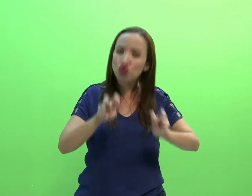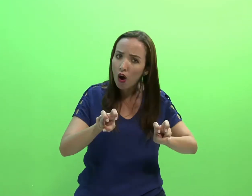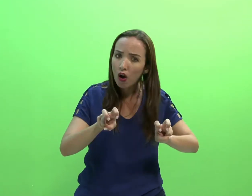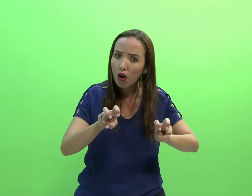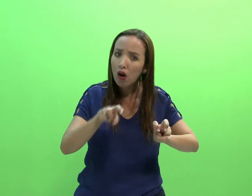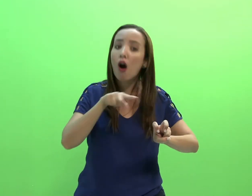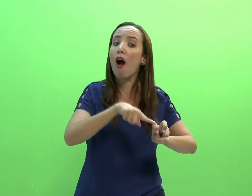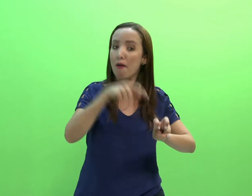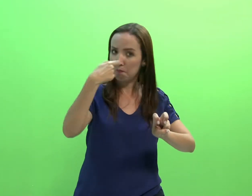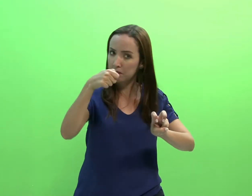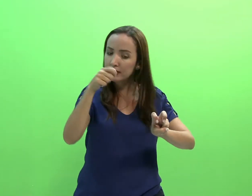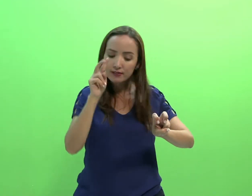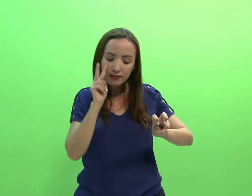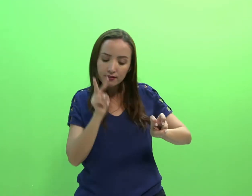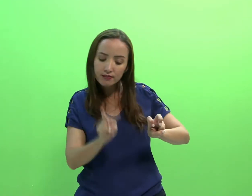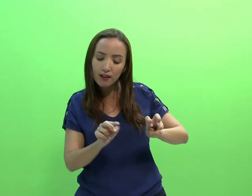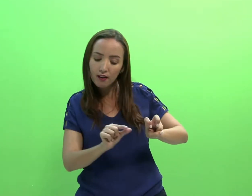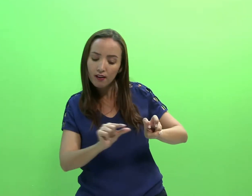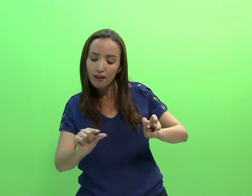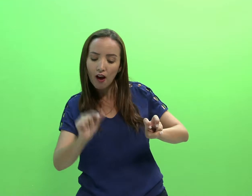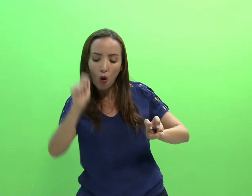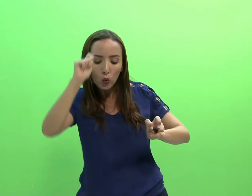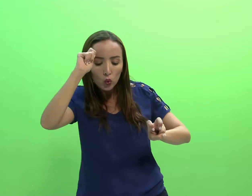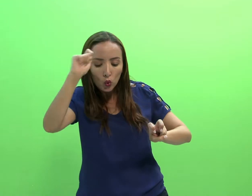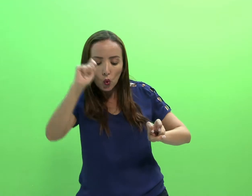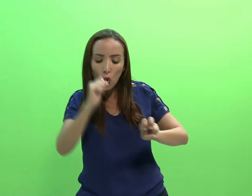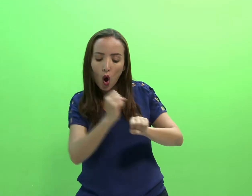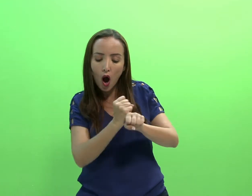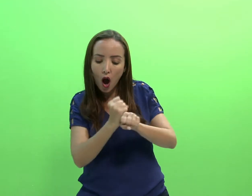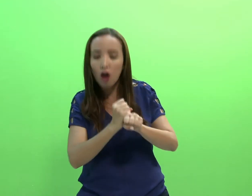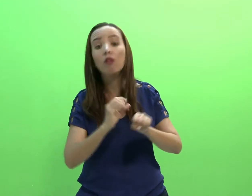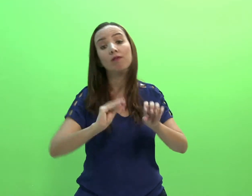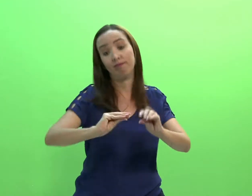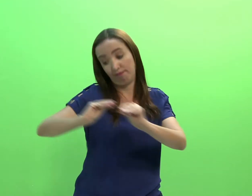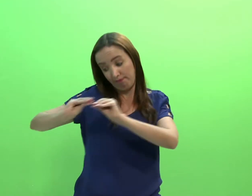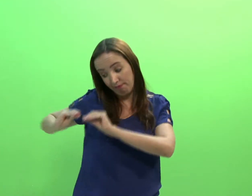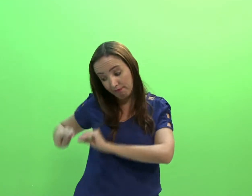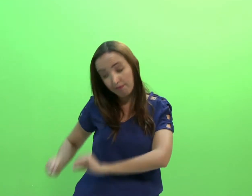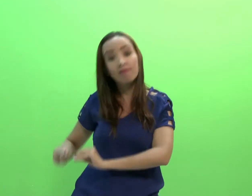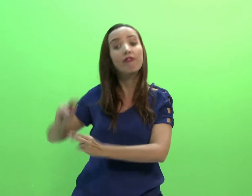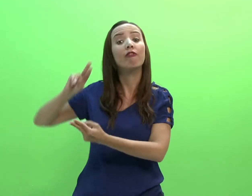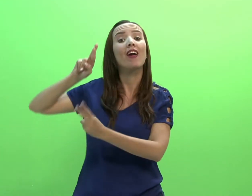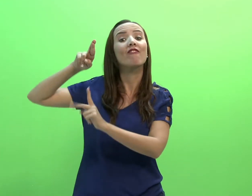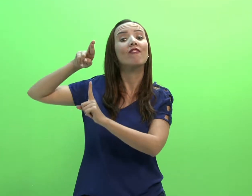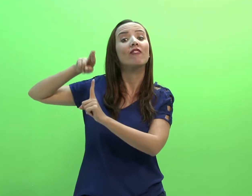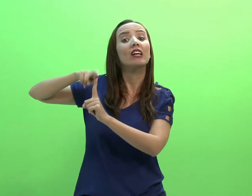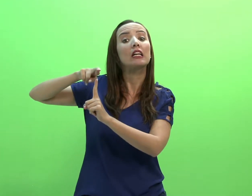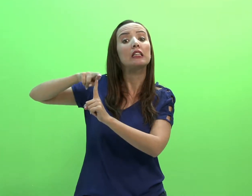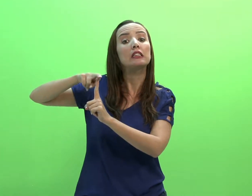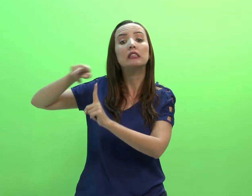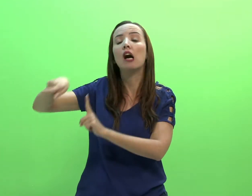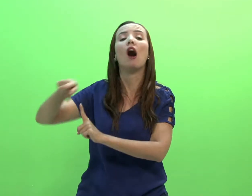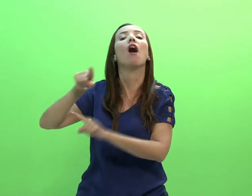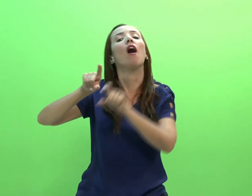Então, a citação, ela precisa ter junto o nome do autor e deve-se colocar também lá